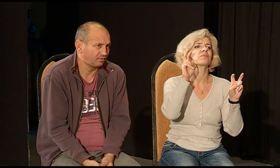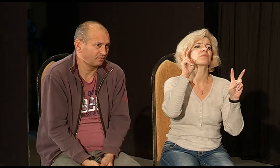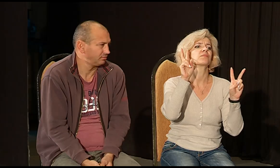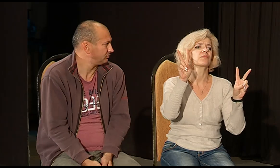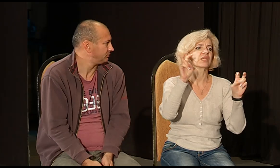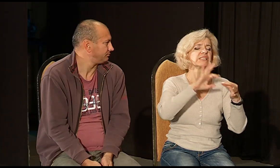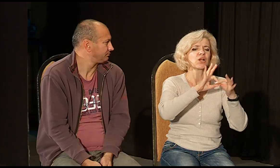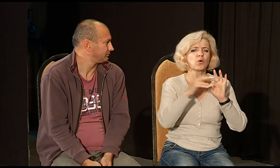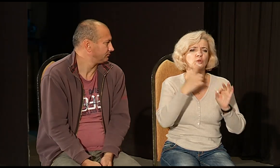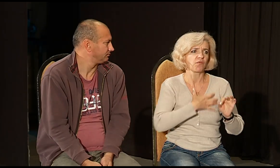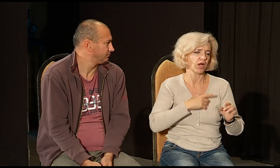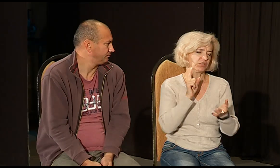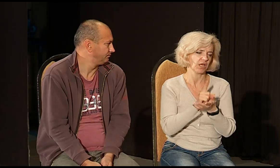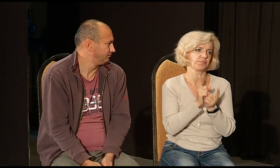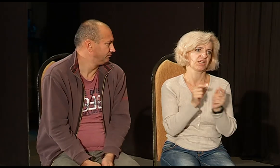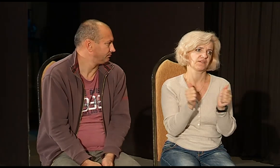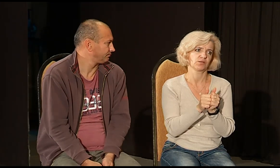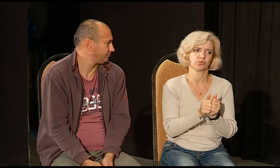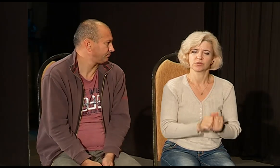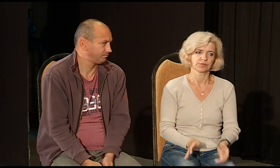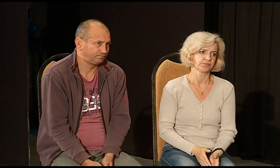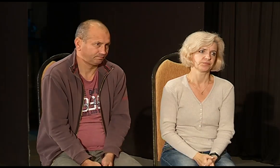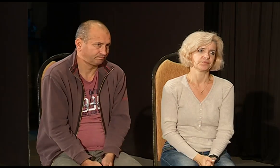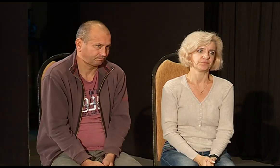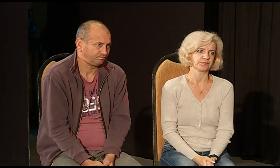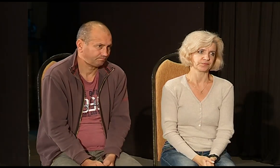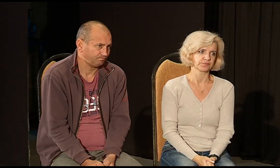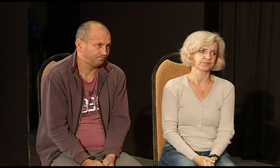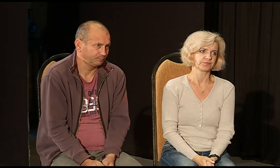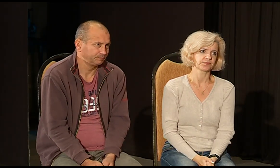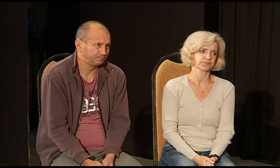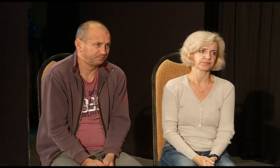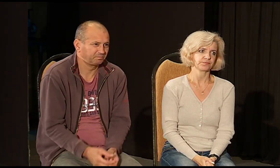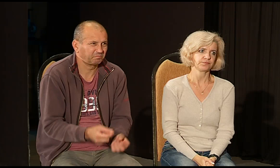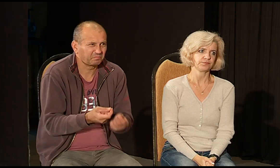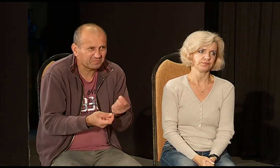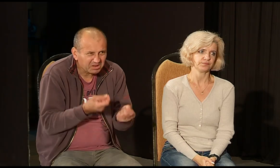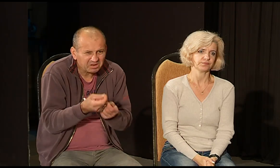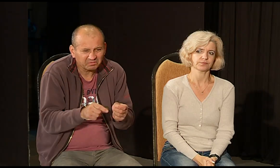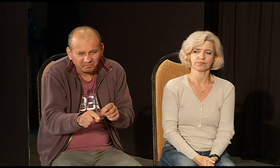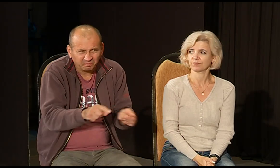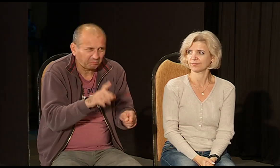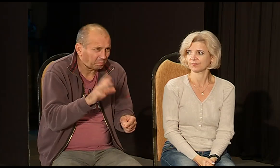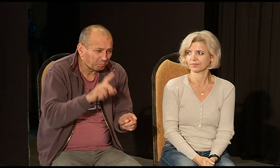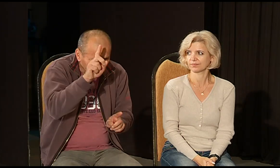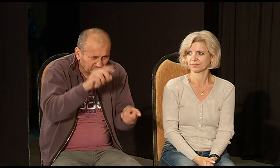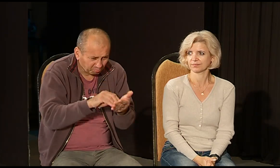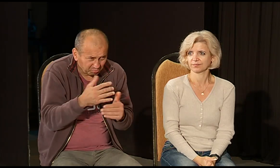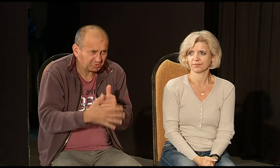asta... Dacă este o temă de sănătate, ceva complicat, documente, notarul, asta nu mai cu interpret. Dar